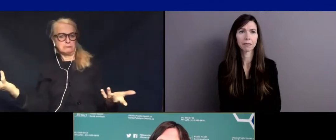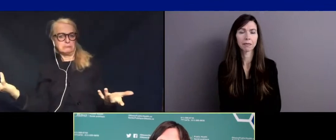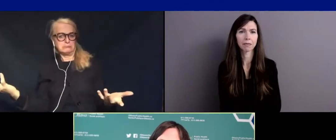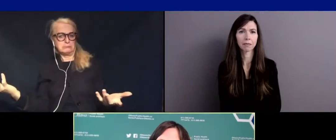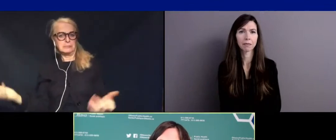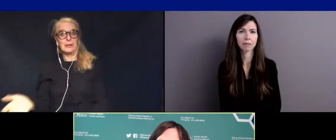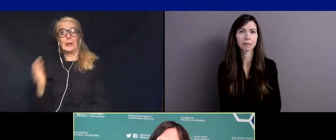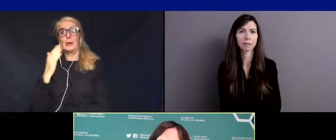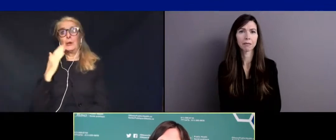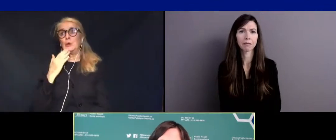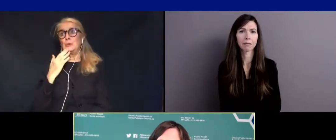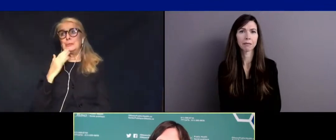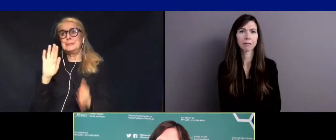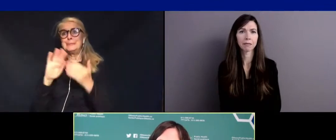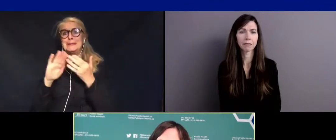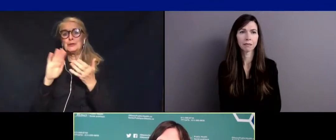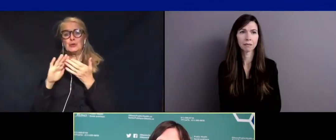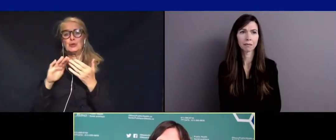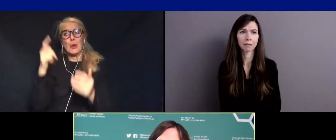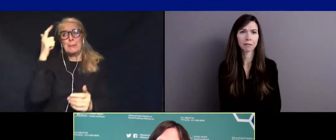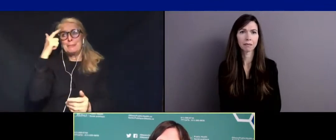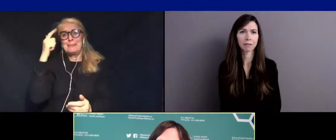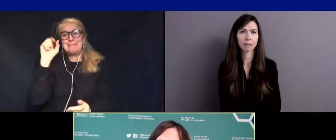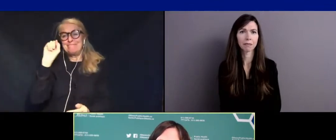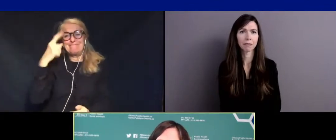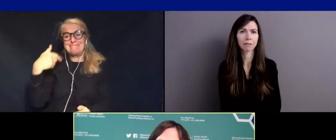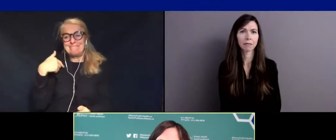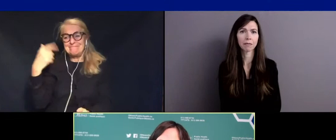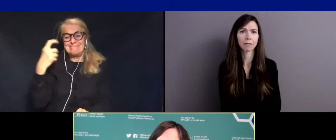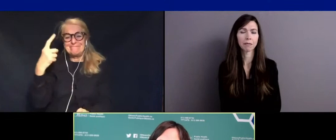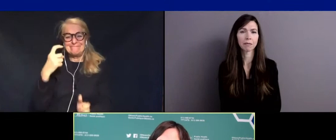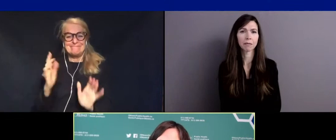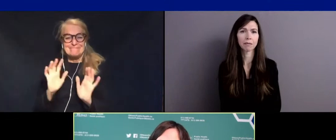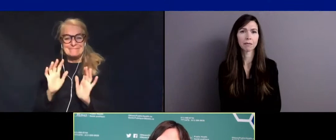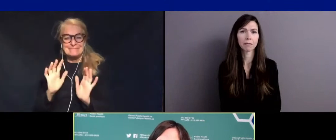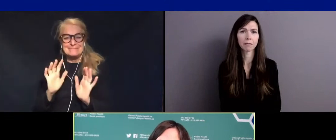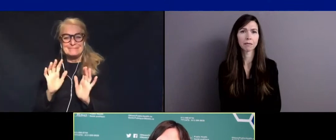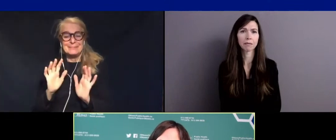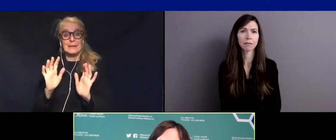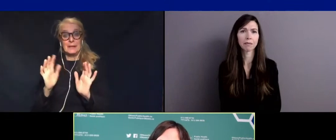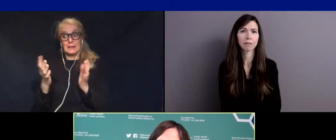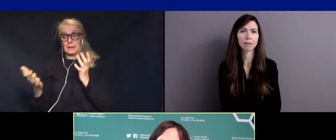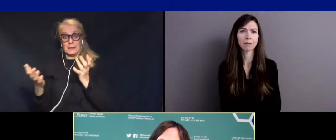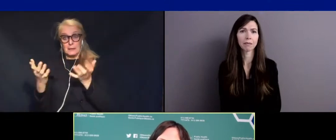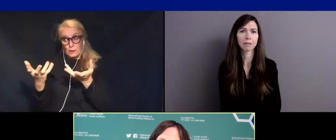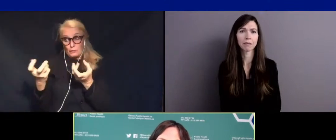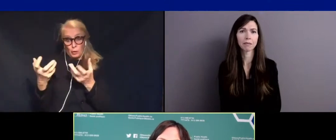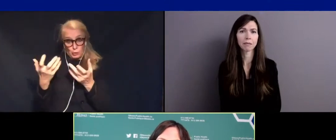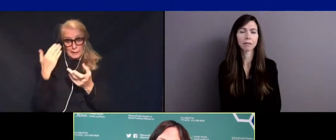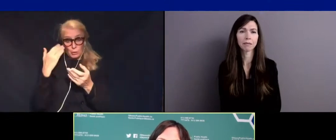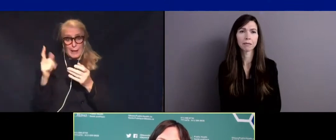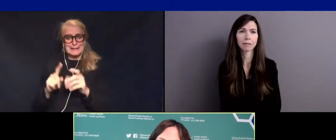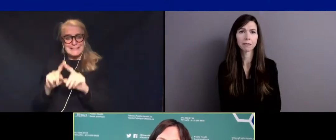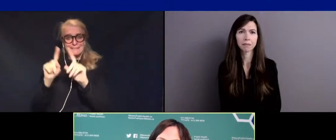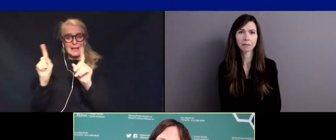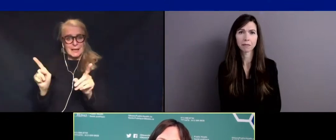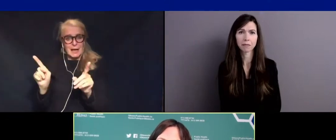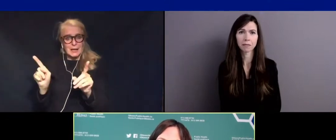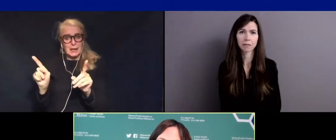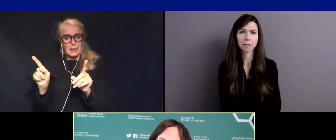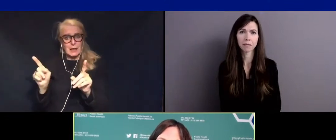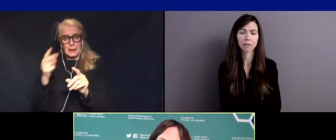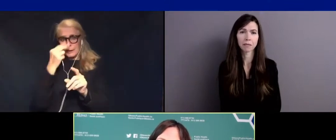Ouf, je m'excuse, je pense que je n'ai pas compris toute la question. Vous voudrez savoir la différence entre les